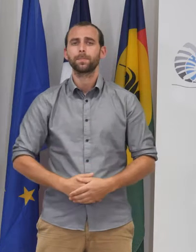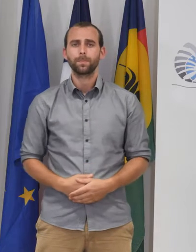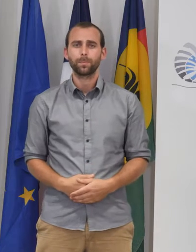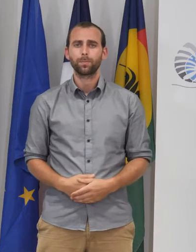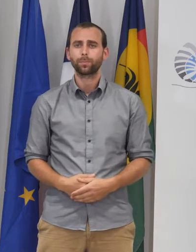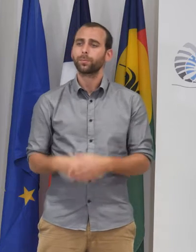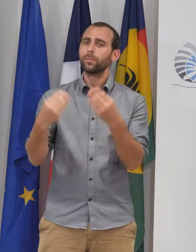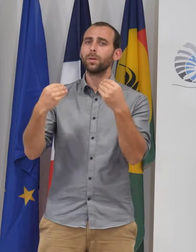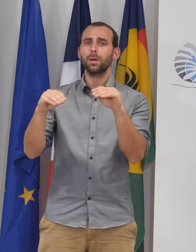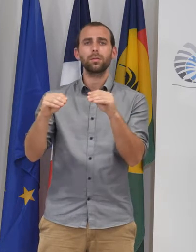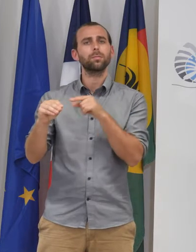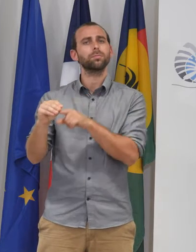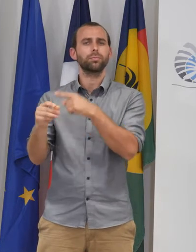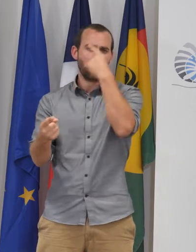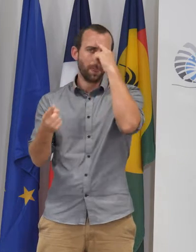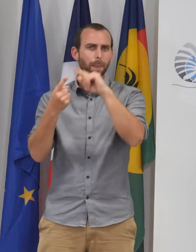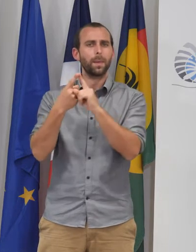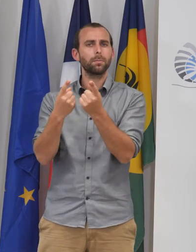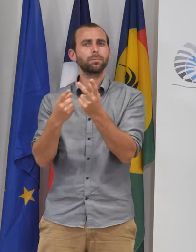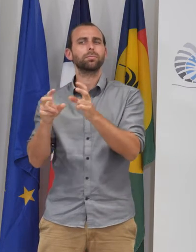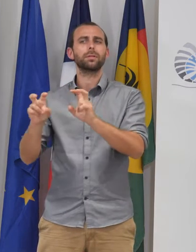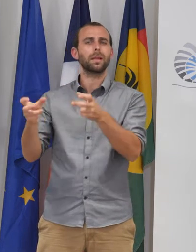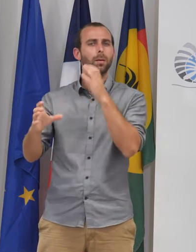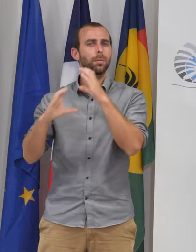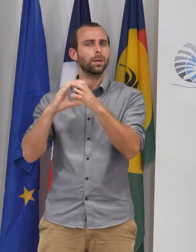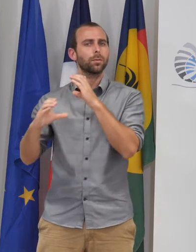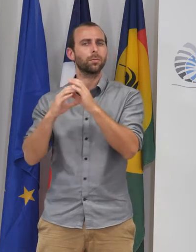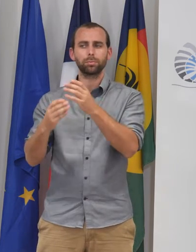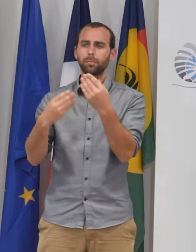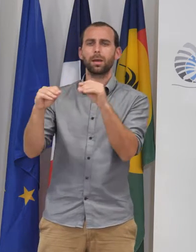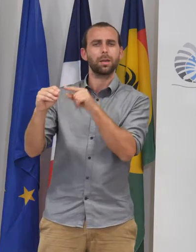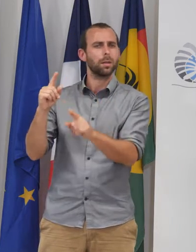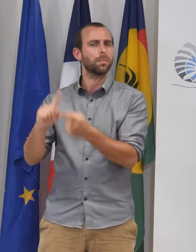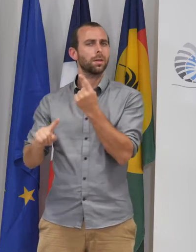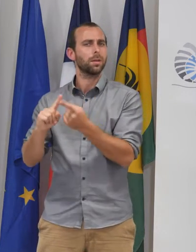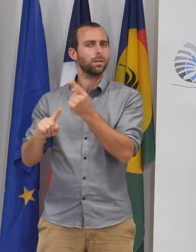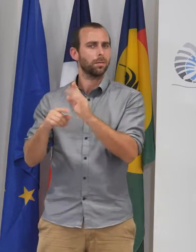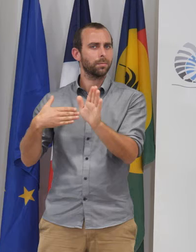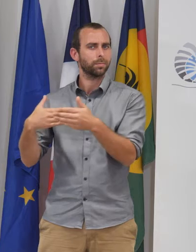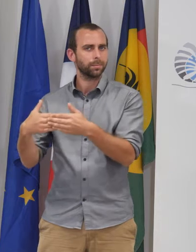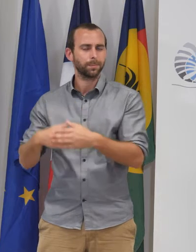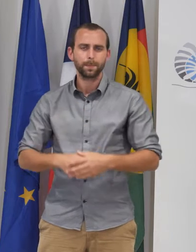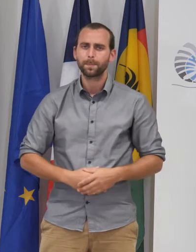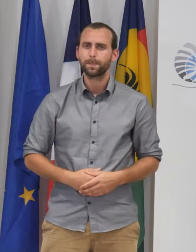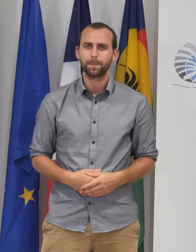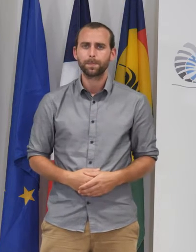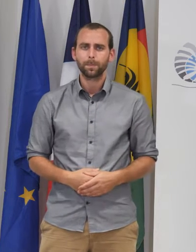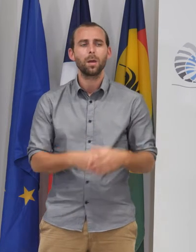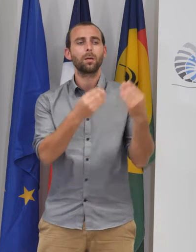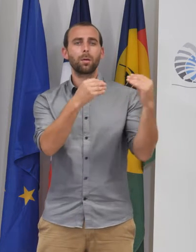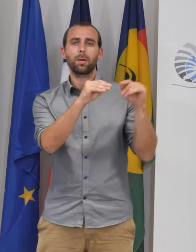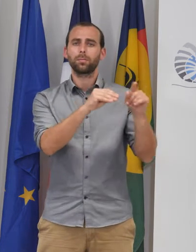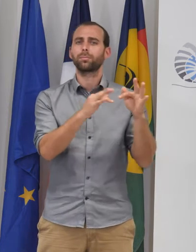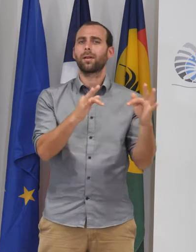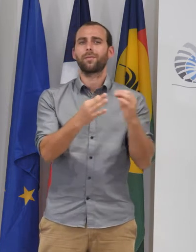Les commerces de détail de matériel de télécommunication en magasin spécialisé. Les commerces de détail de journaux